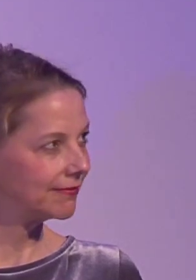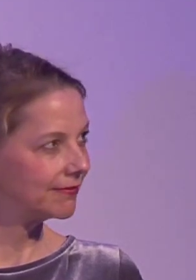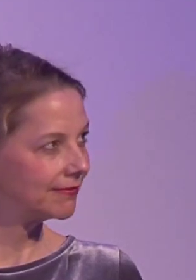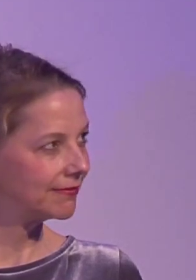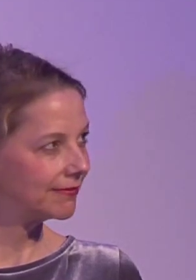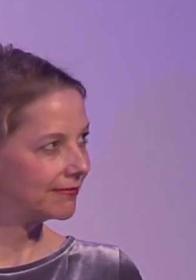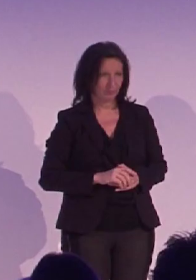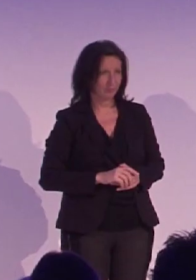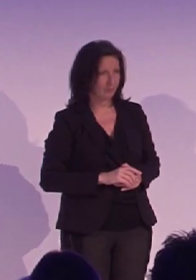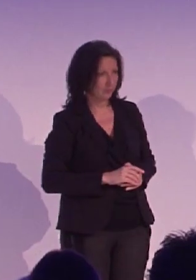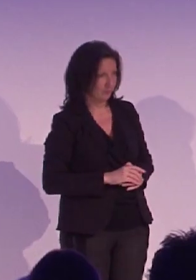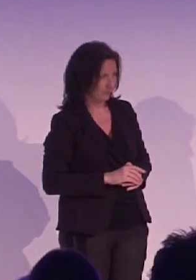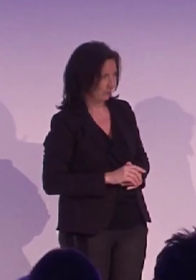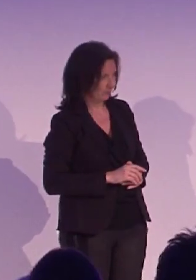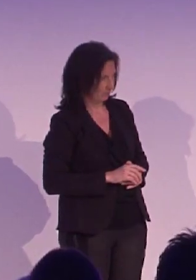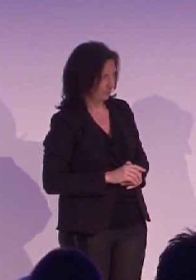Regnen.